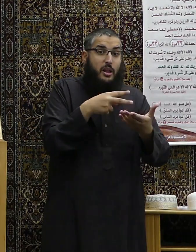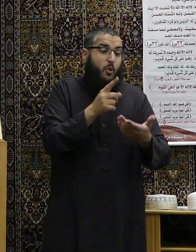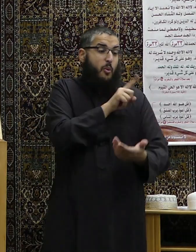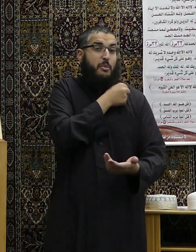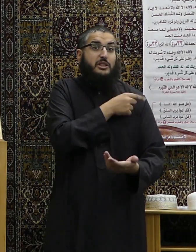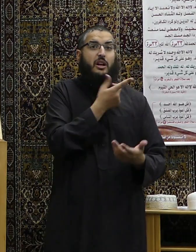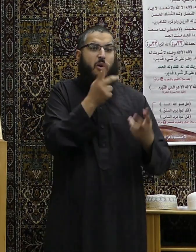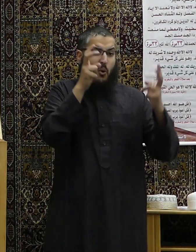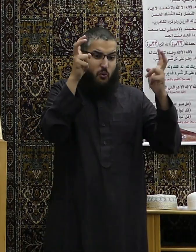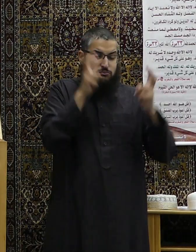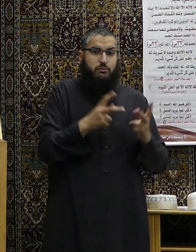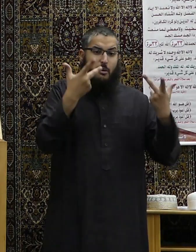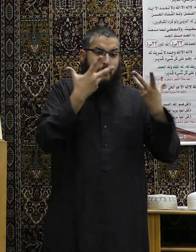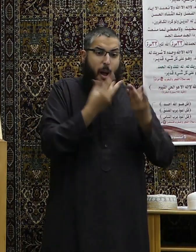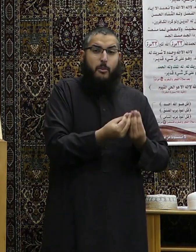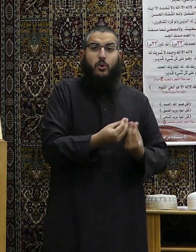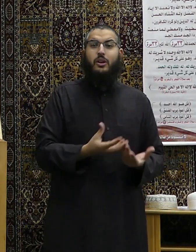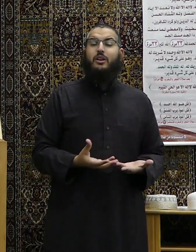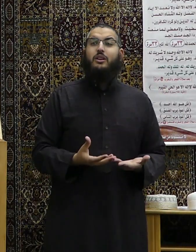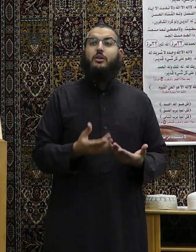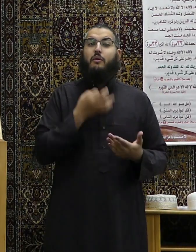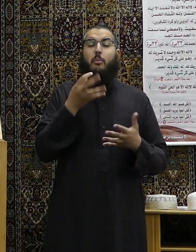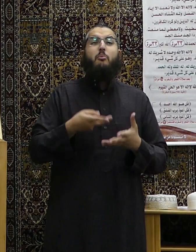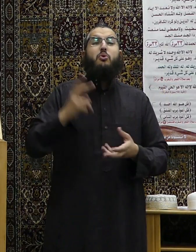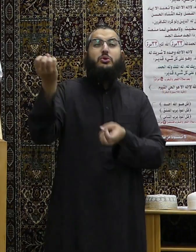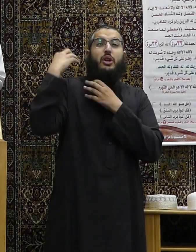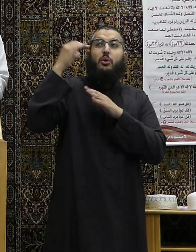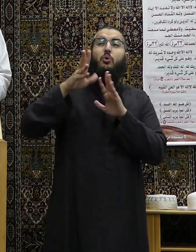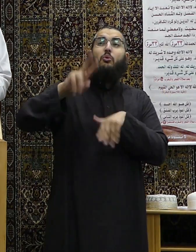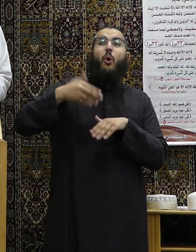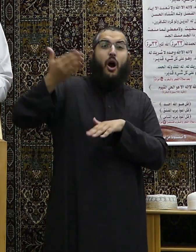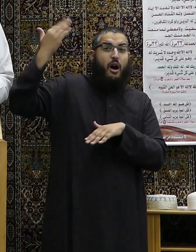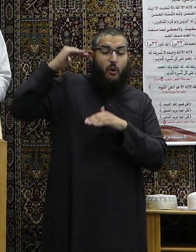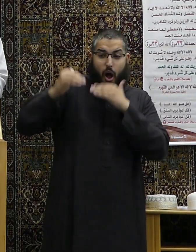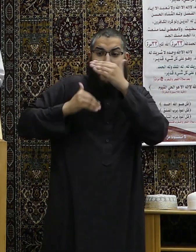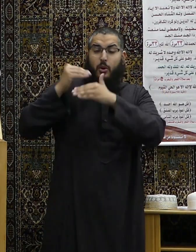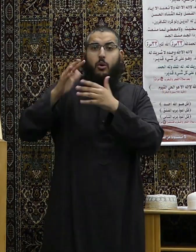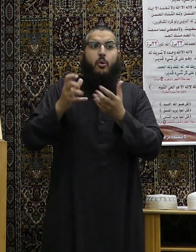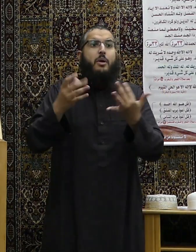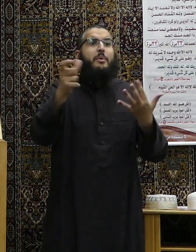qu'ils commettent ont cessé? Au point où aujourd'hui ils font beaucoup plus de bonnes actions qu'avant? Combien?